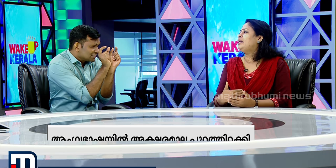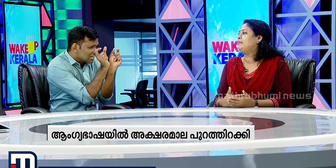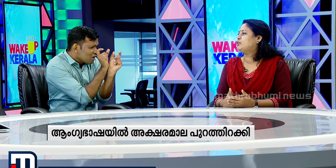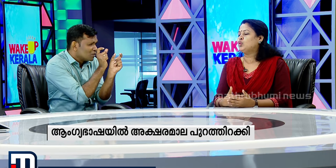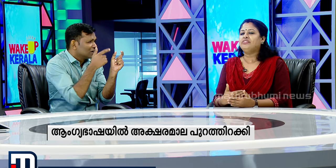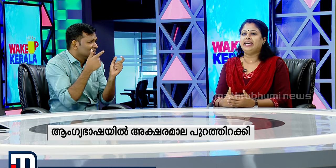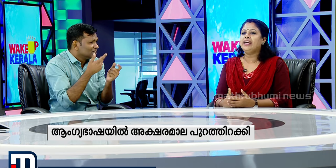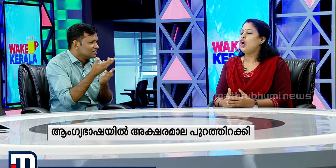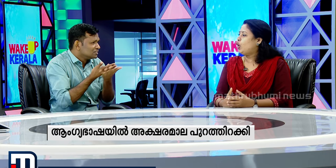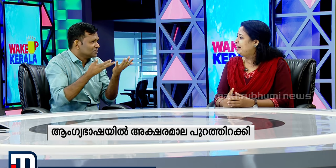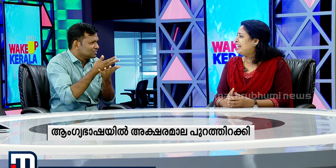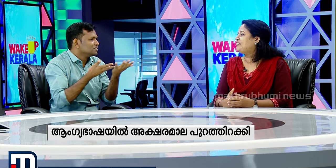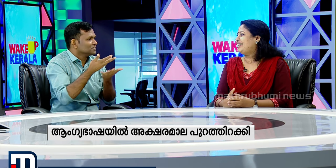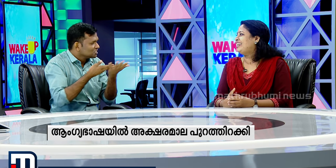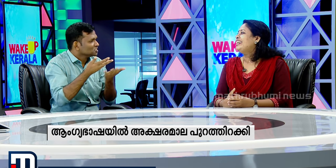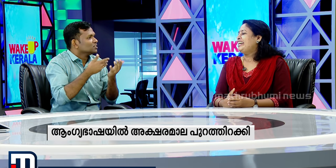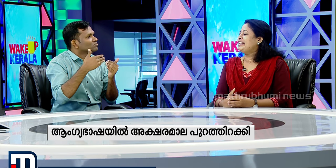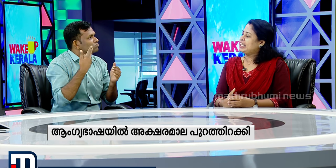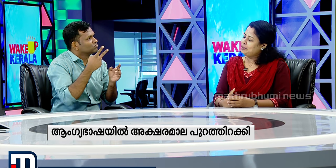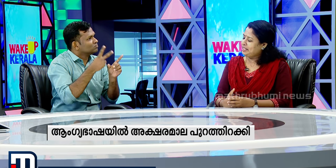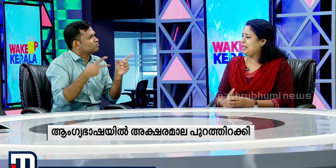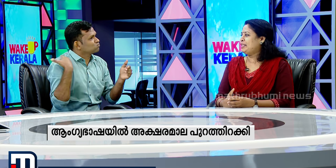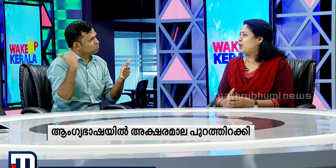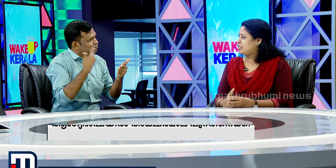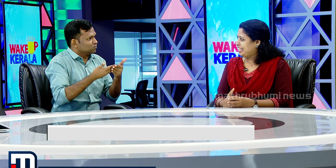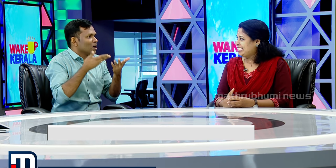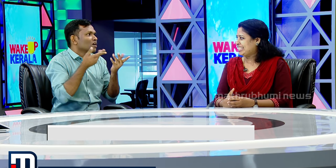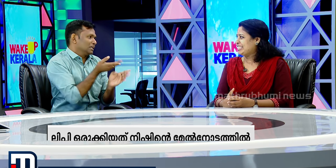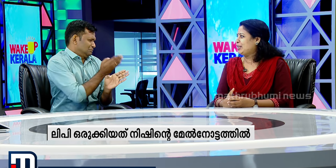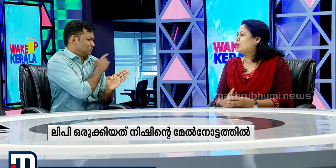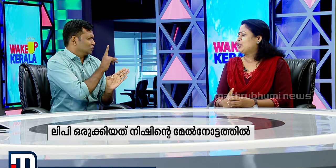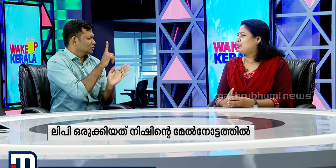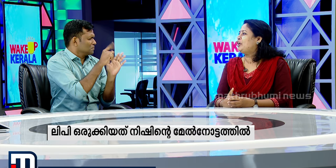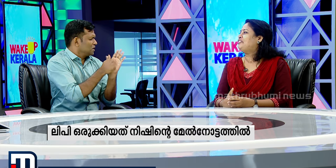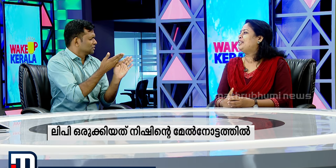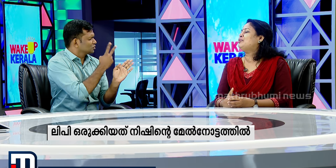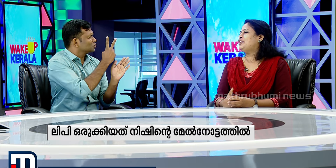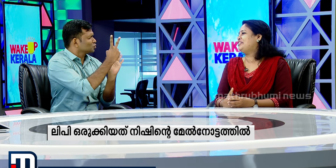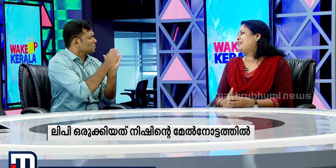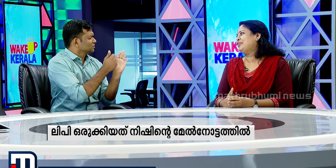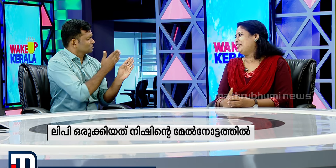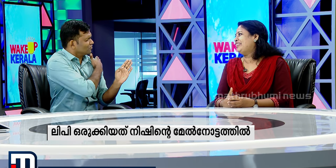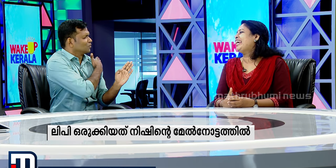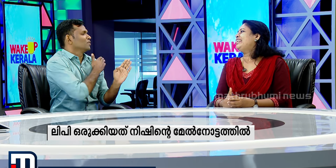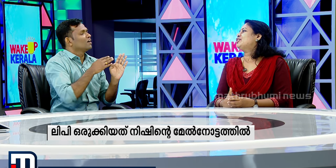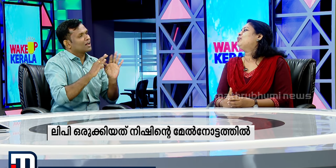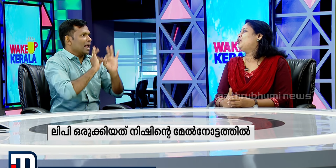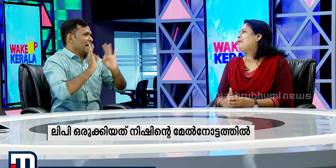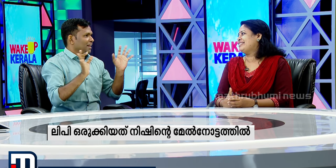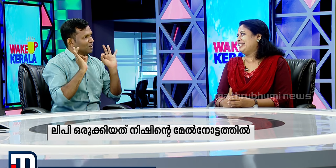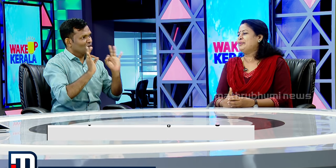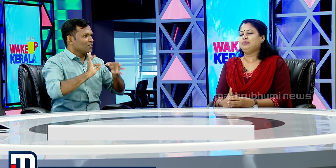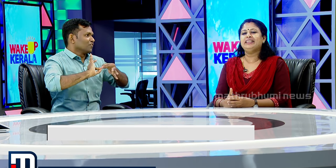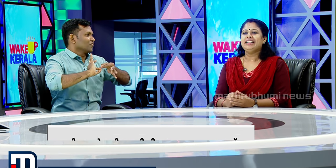നമ്മൾ സൂം വഴി ഓൺലൈൻ വഴി ഞങ്ങൾ പിന്നെയും ഇതിനെക്കുറിച്ച് തന്നെ ഡിസ്കസ് ചെയ്തു കുറച്ച് മോഡിഫൈ ചെയ്ത് ഏകദേശം